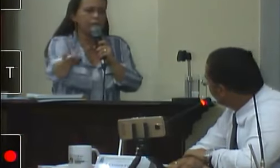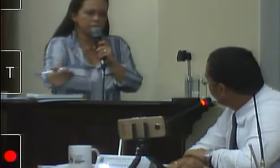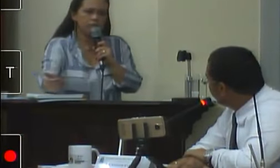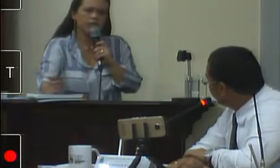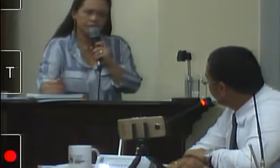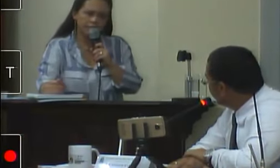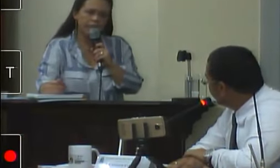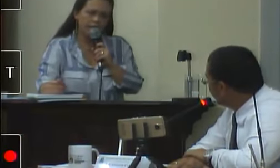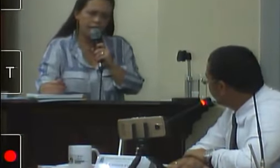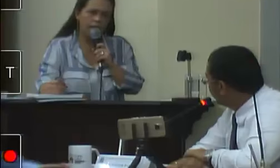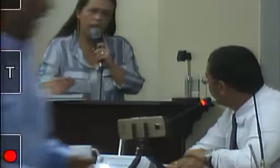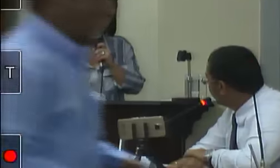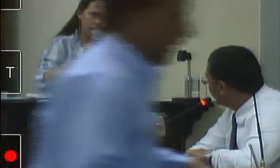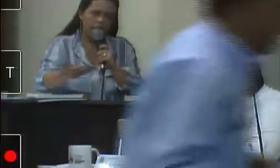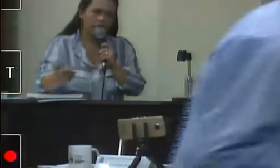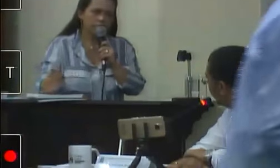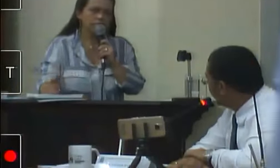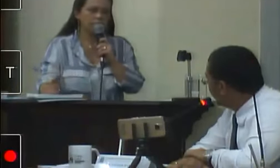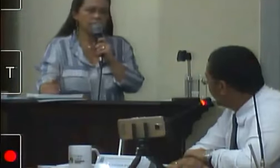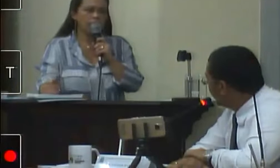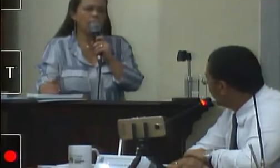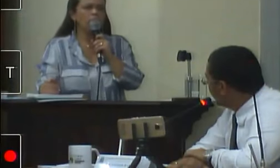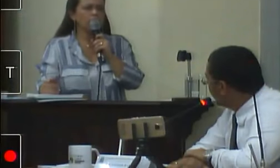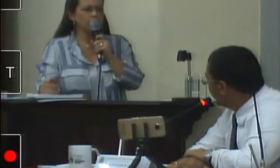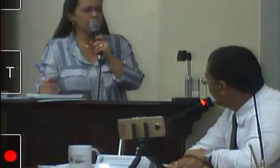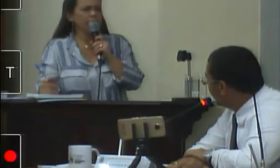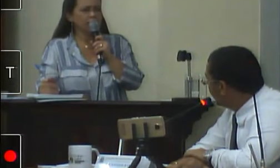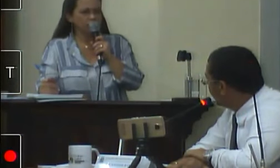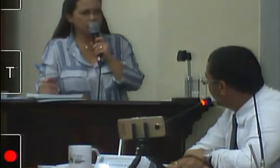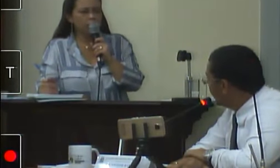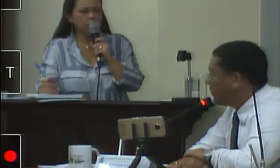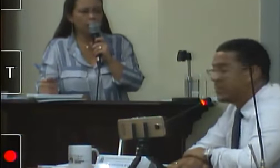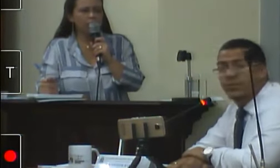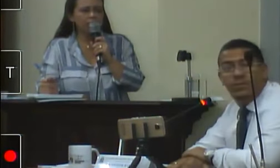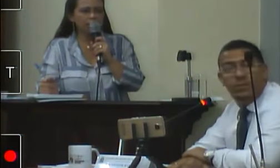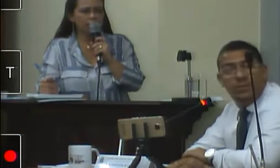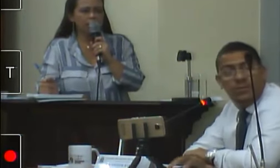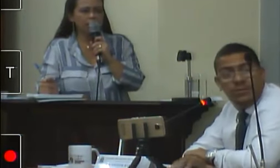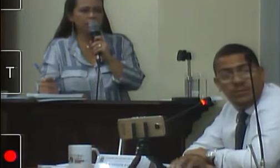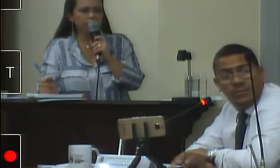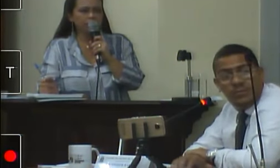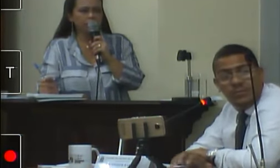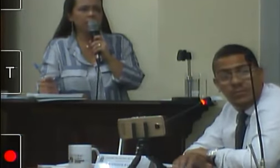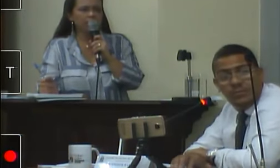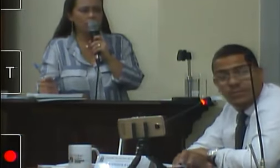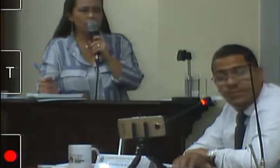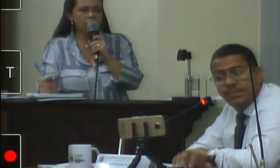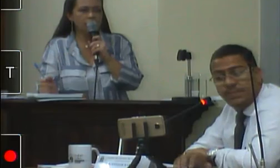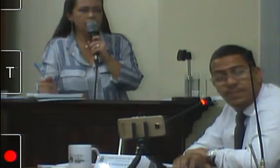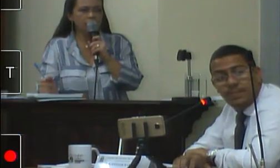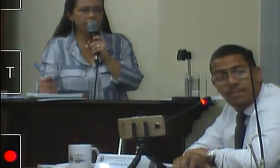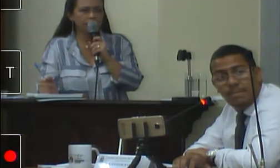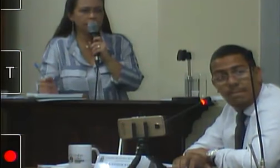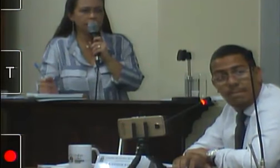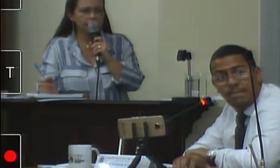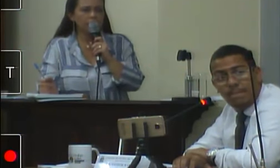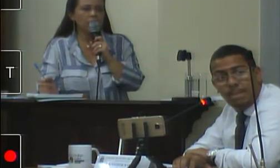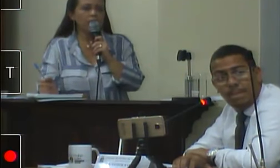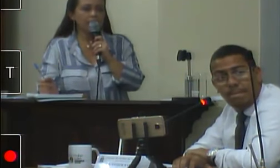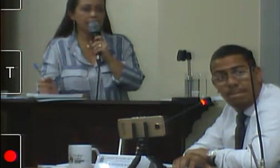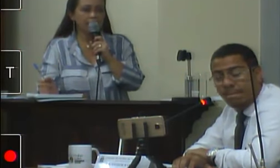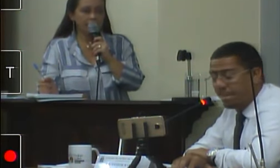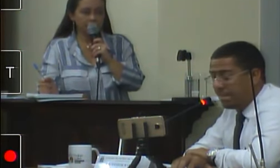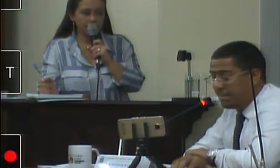lá e peço para analisar a minha água. É uma coisa estadual. Quantas coletas ao mês, Omar, você se lembra? Quantas amostras